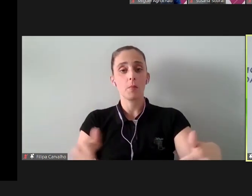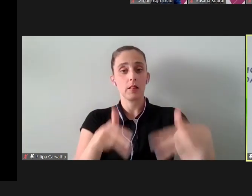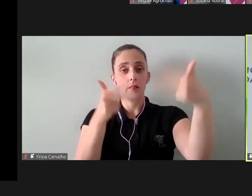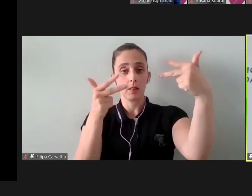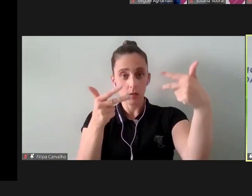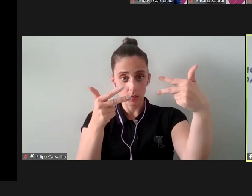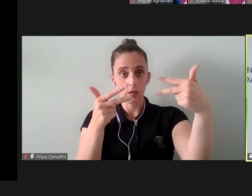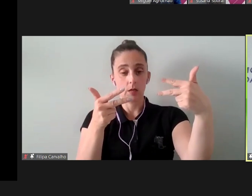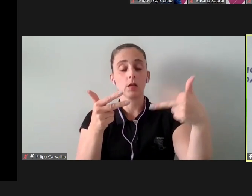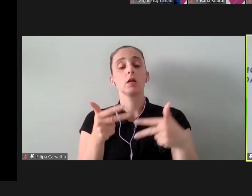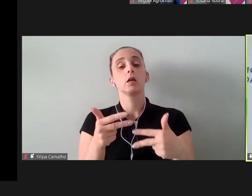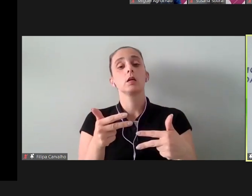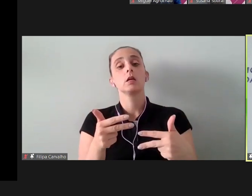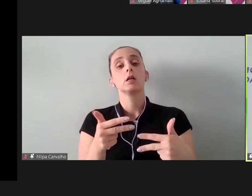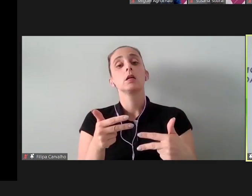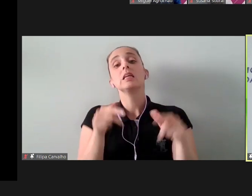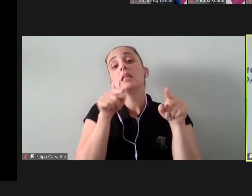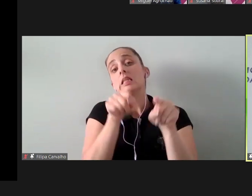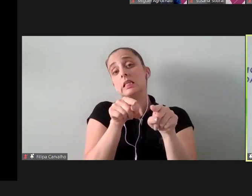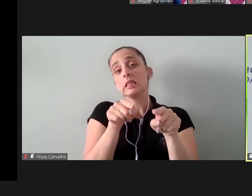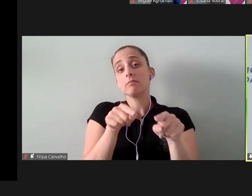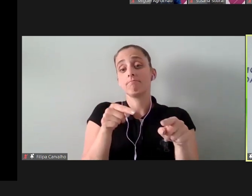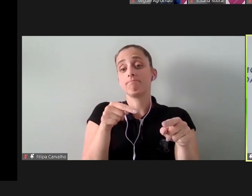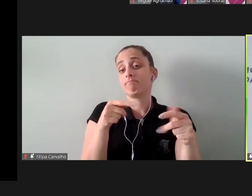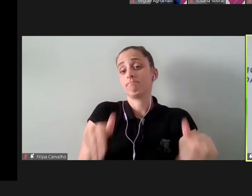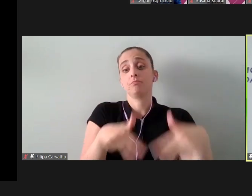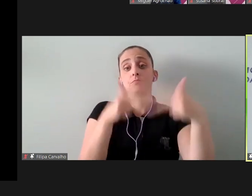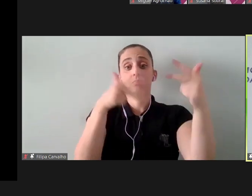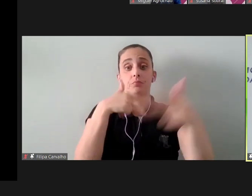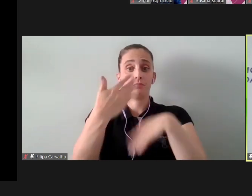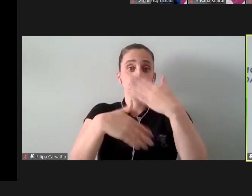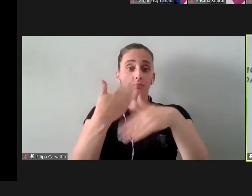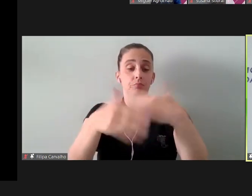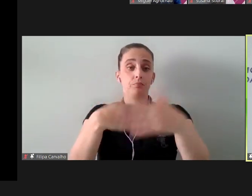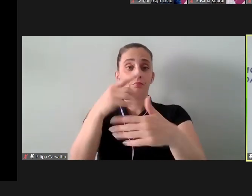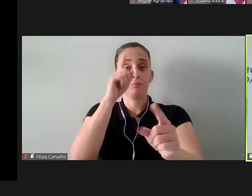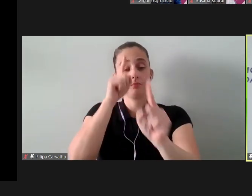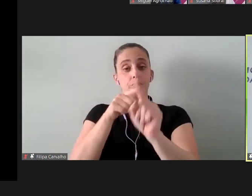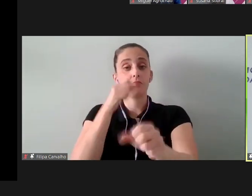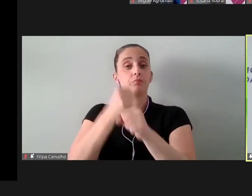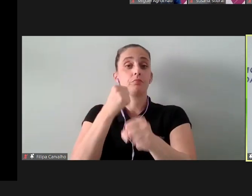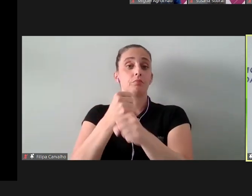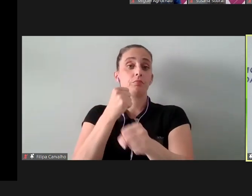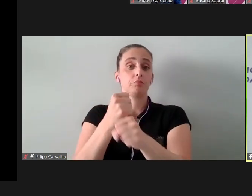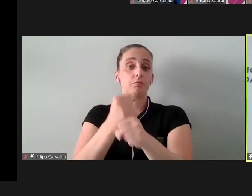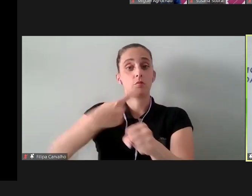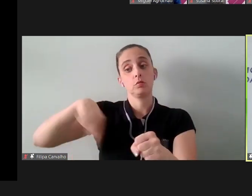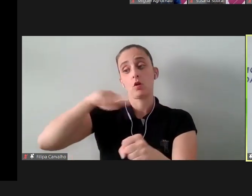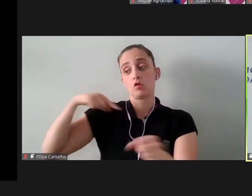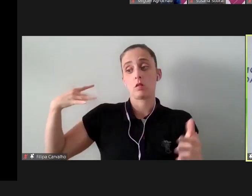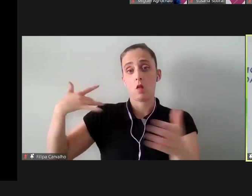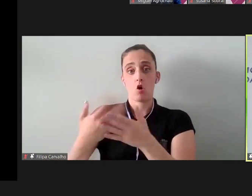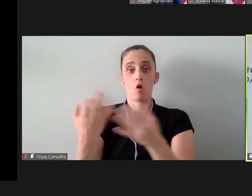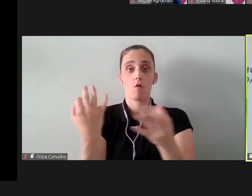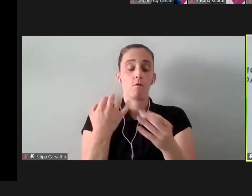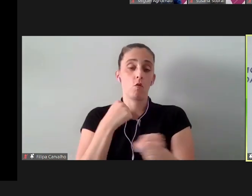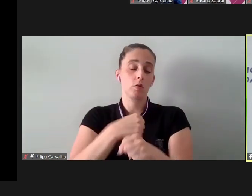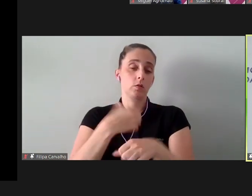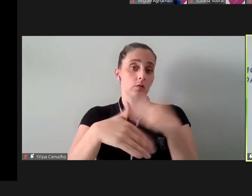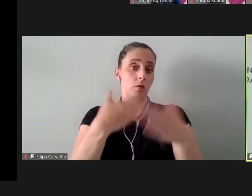E é assim que estamos a trabalhar para podermos, através destas